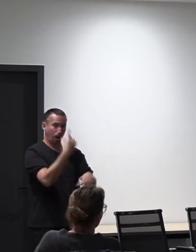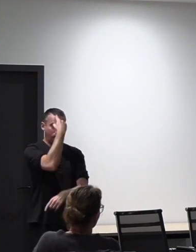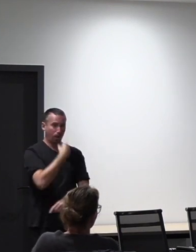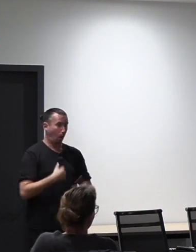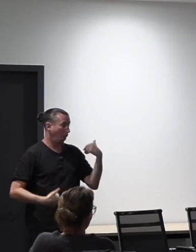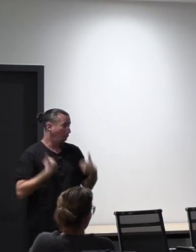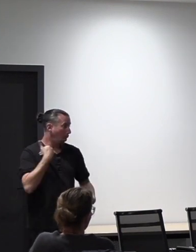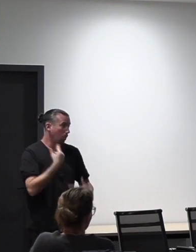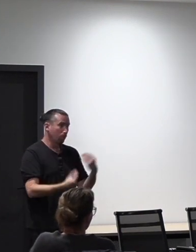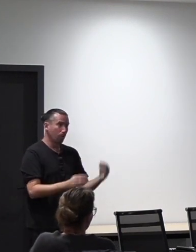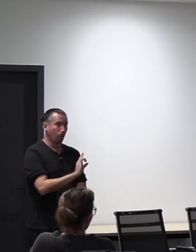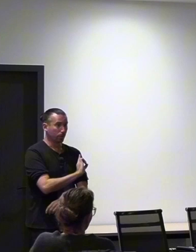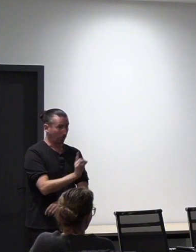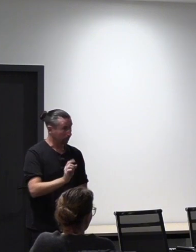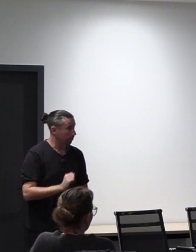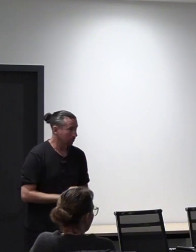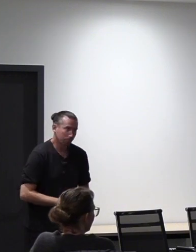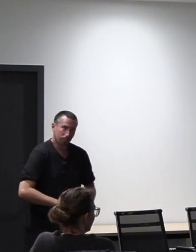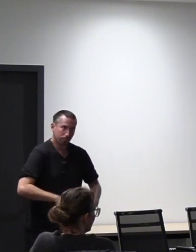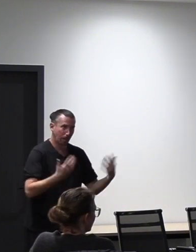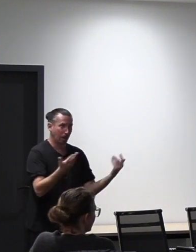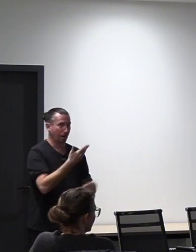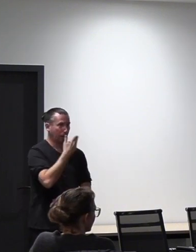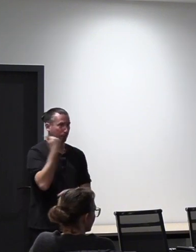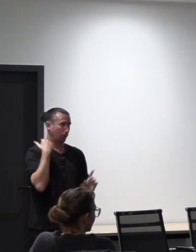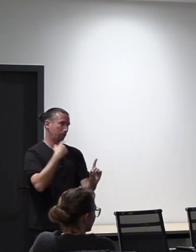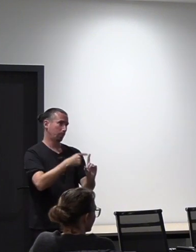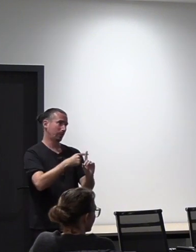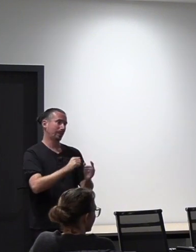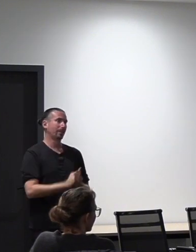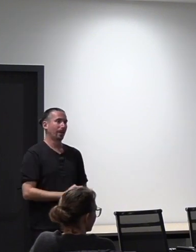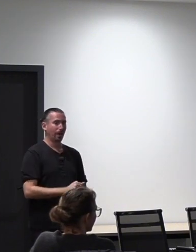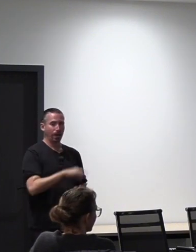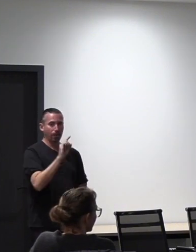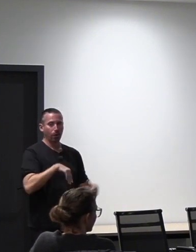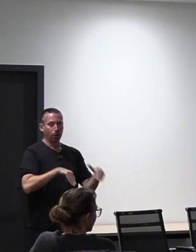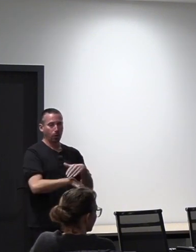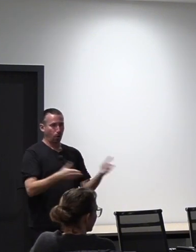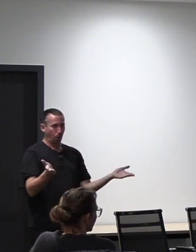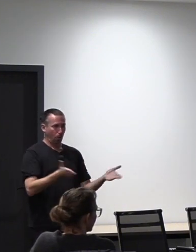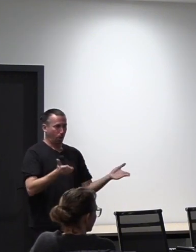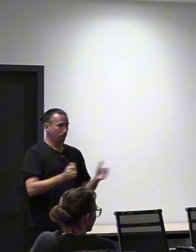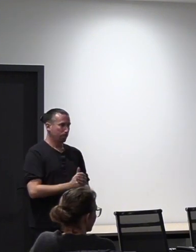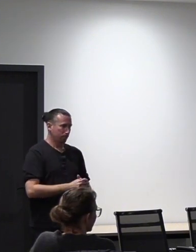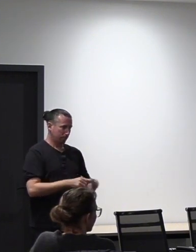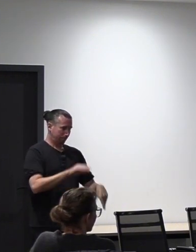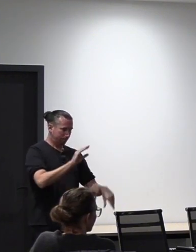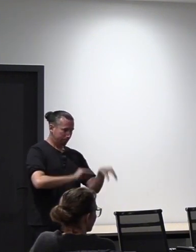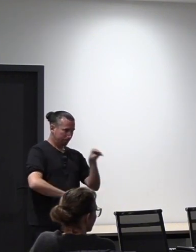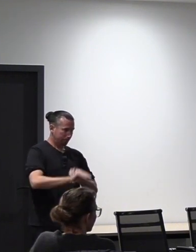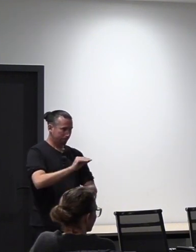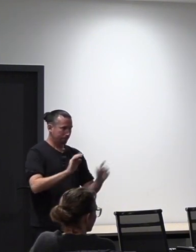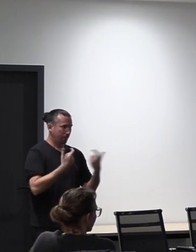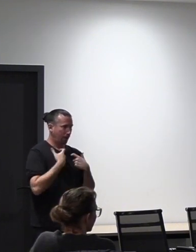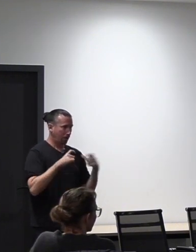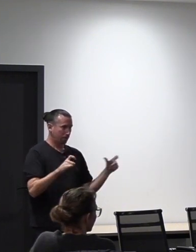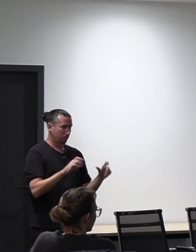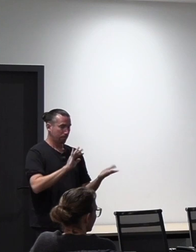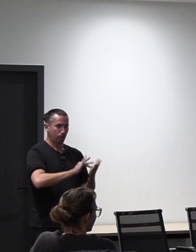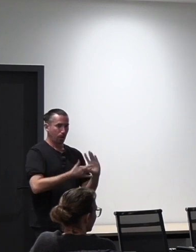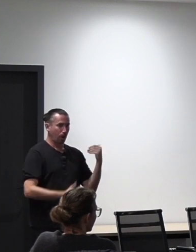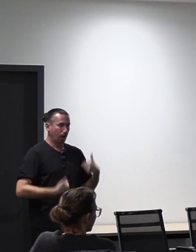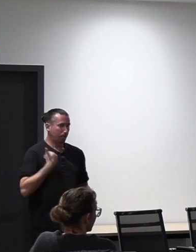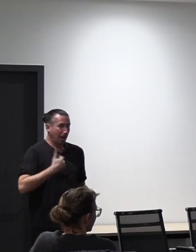l'hôpital évidemment, et je vous l'ai dit, il faut développer la prise en charge du handicap, oui, bravo, mais en général de tous les